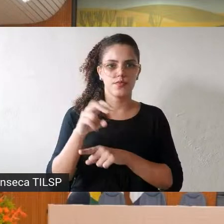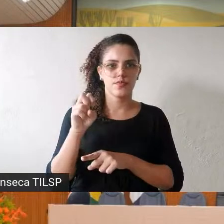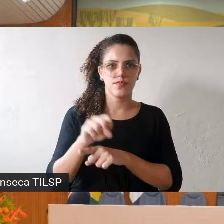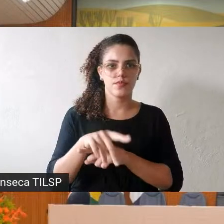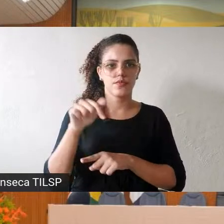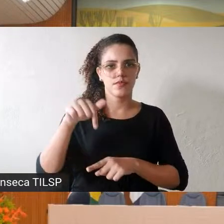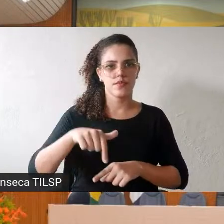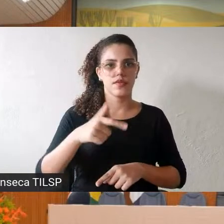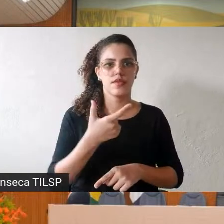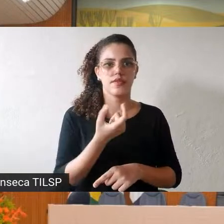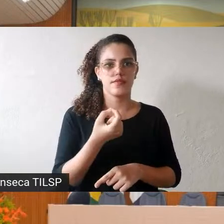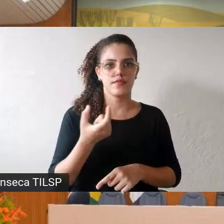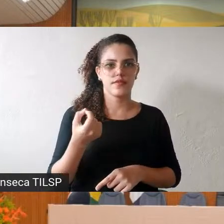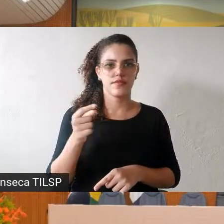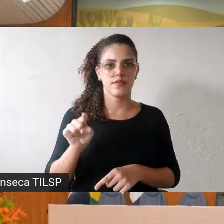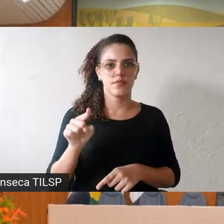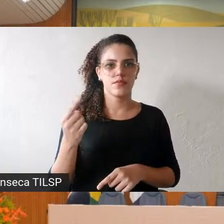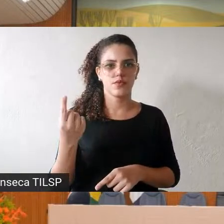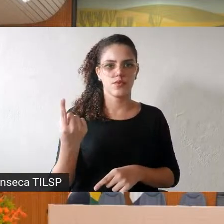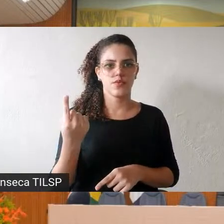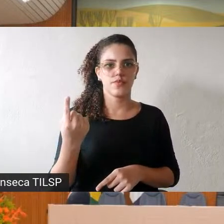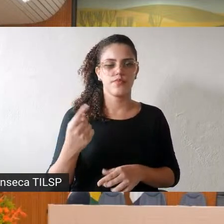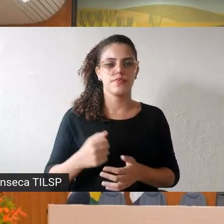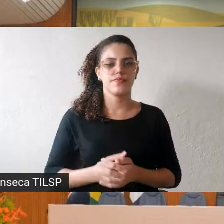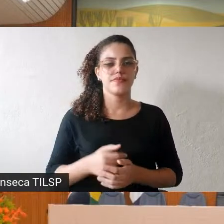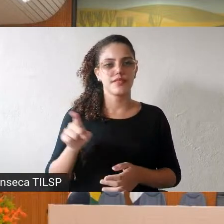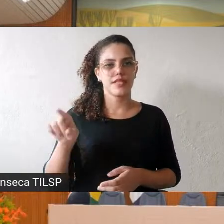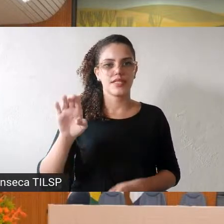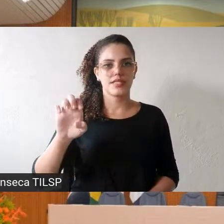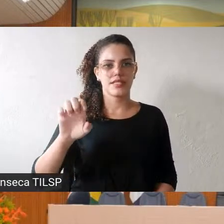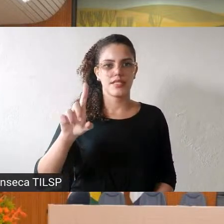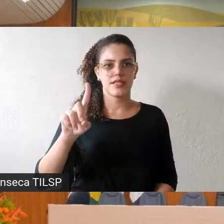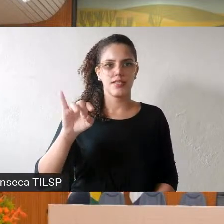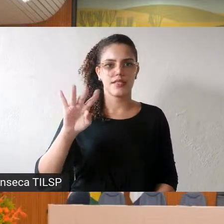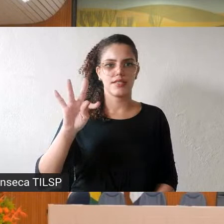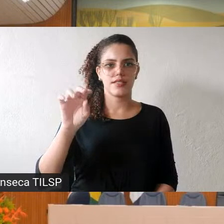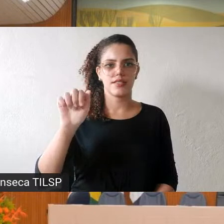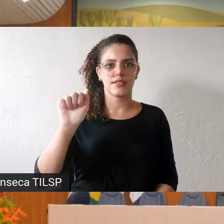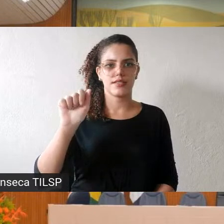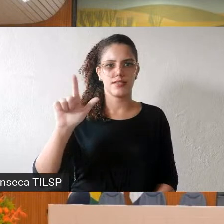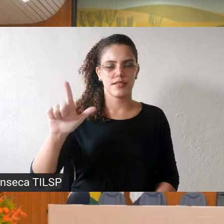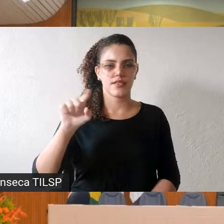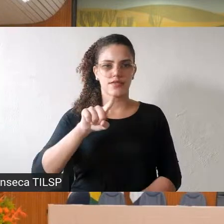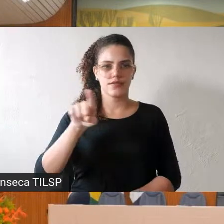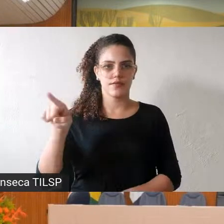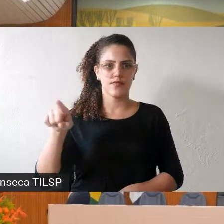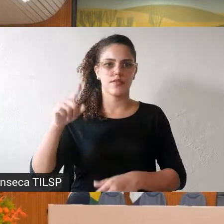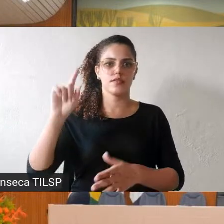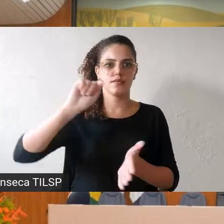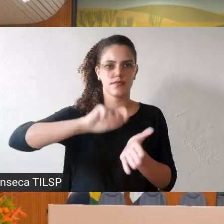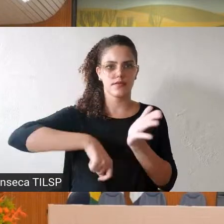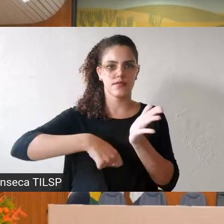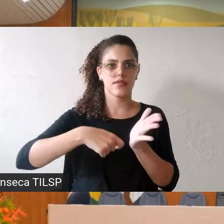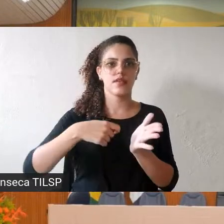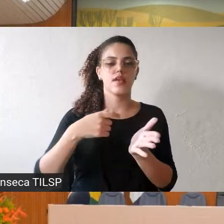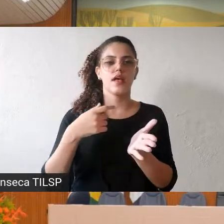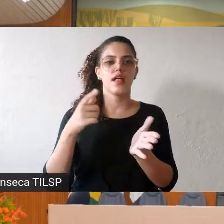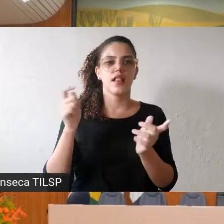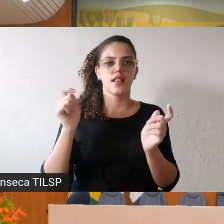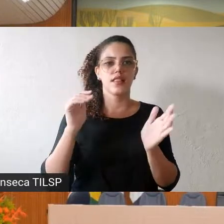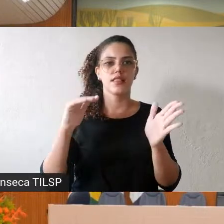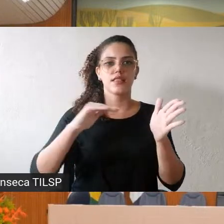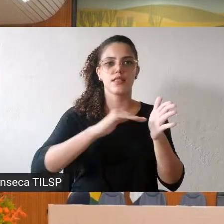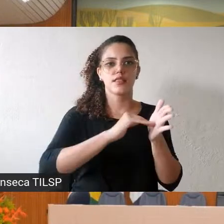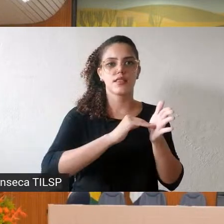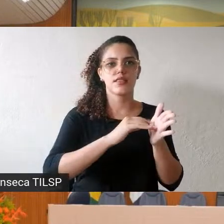Esse edital está disponível até o dia 7, a sua inscrição, e em seguida nós vamos reabrir